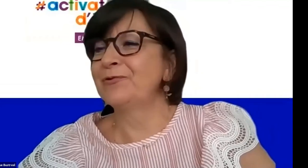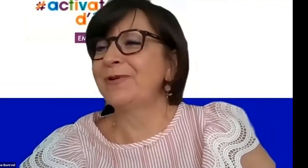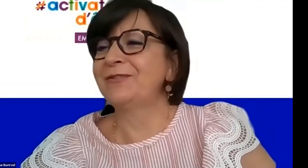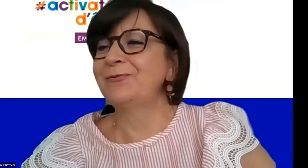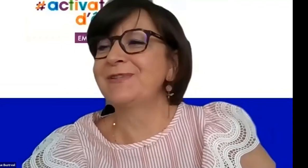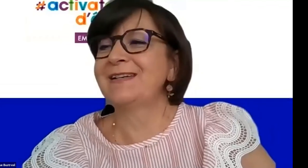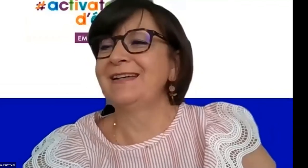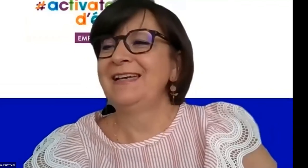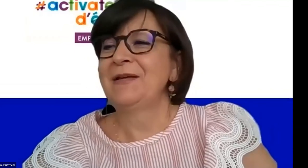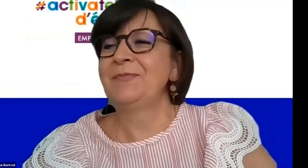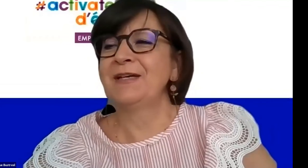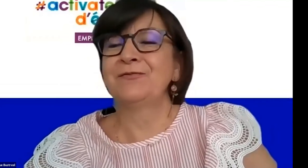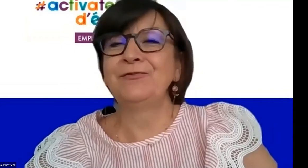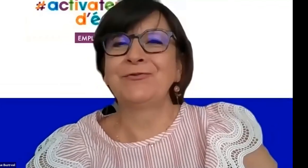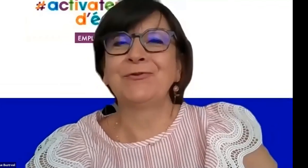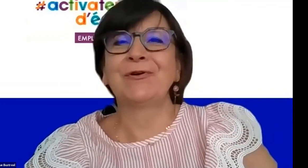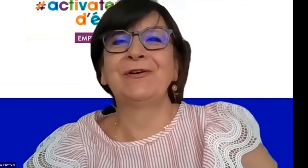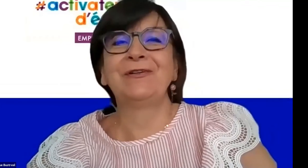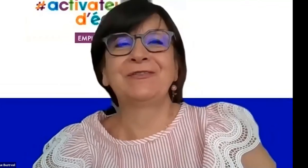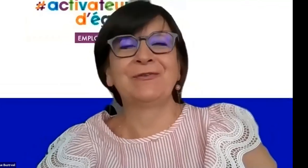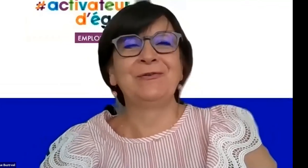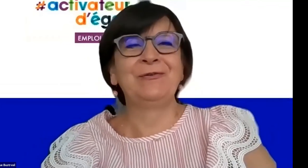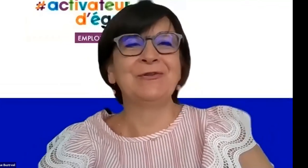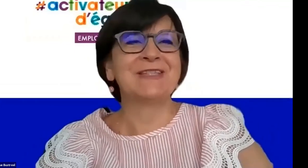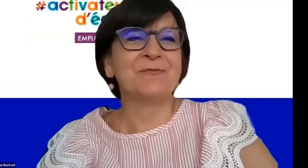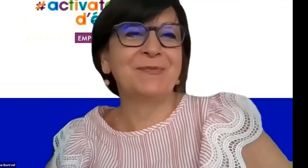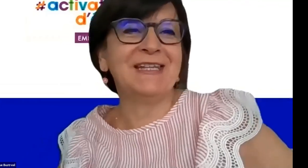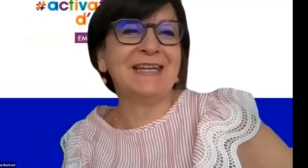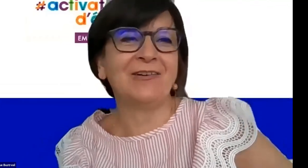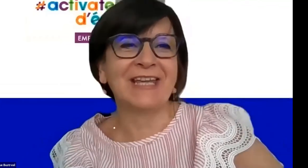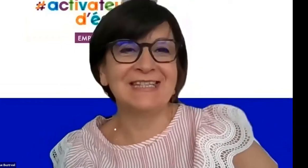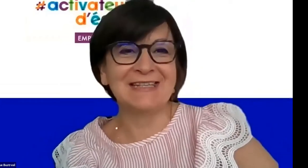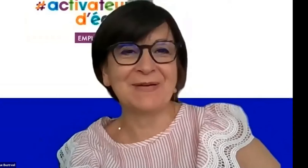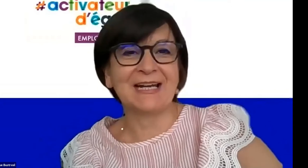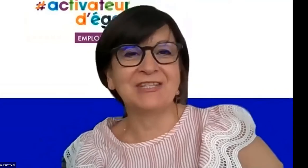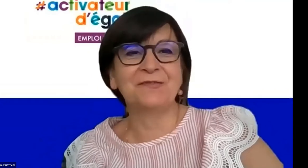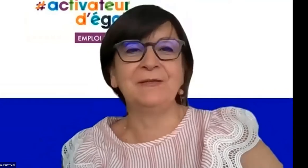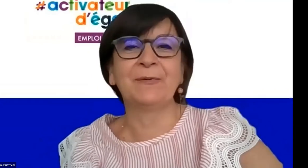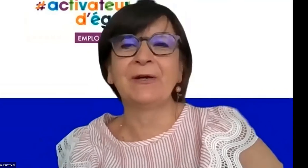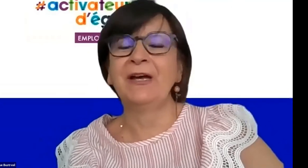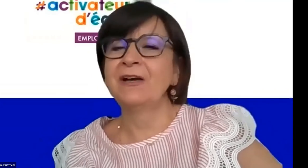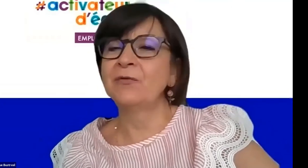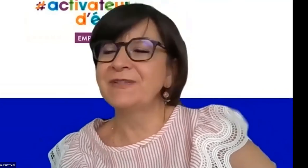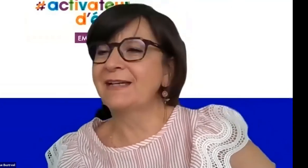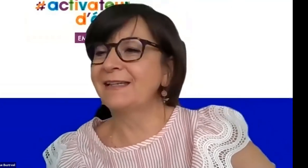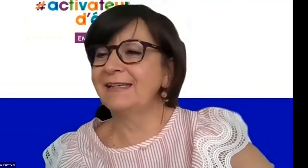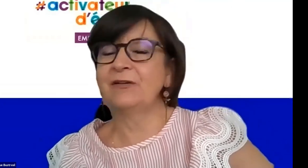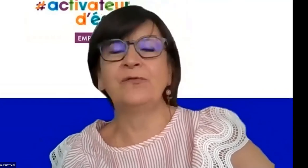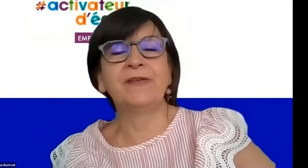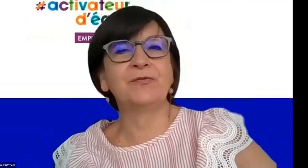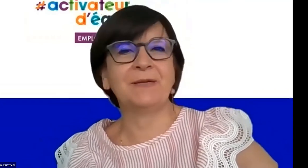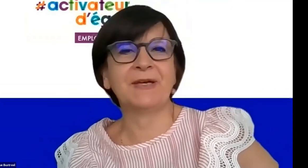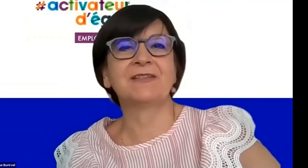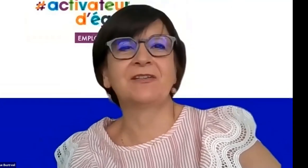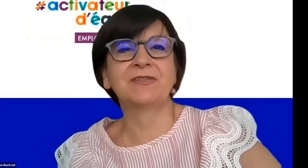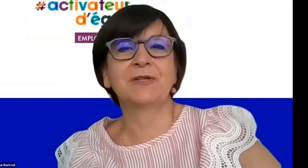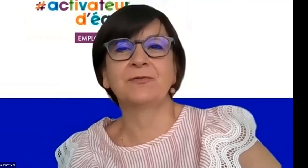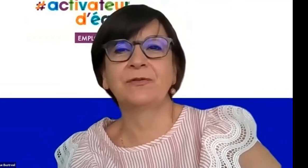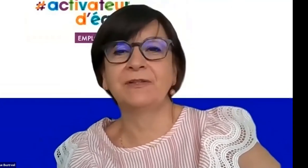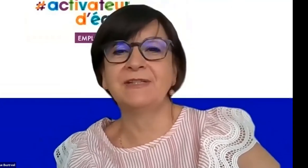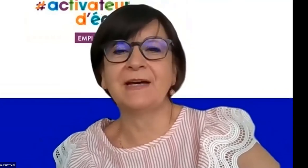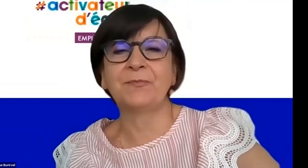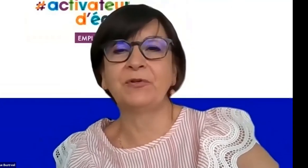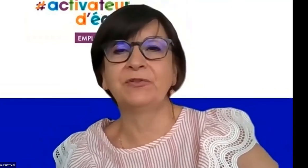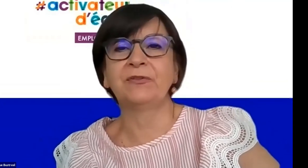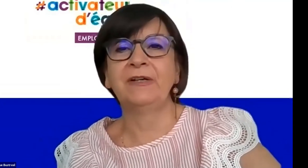Bonjour, bonjour à tous. Bienvenue sur ce deuxième webinaire organisé par l'AGEFIPH consacré au vécu des personnes en